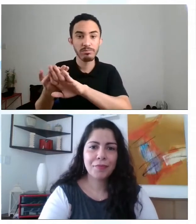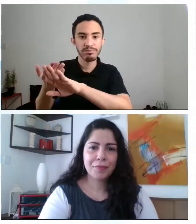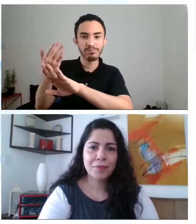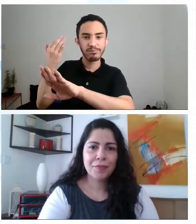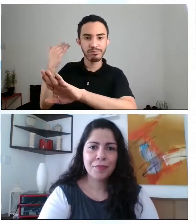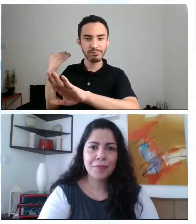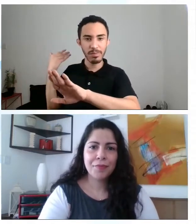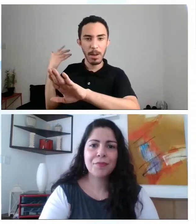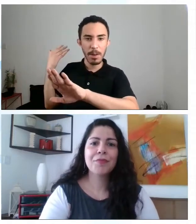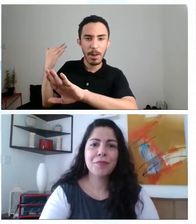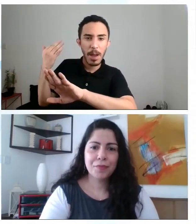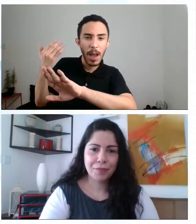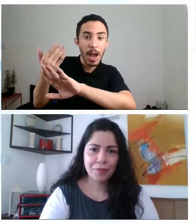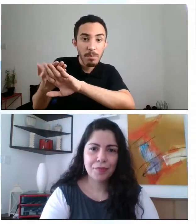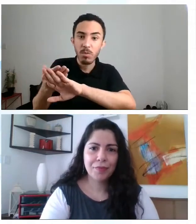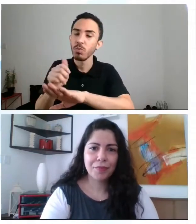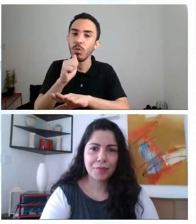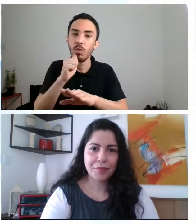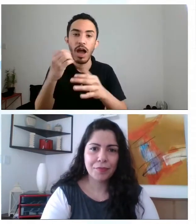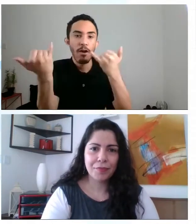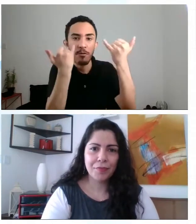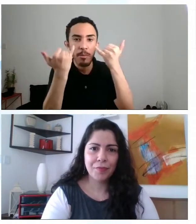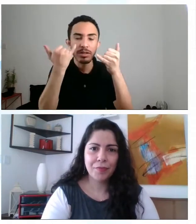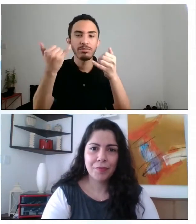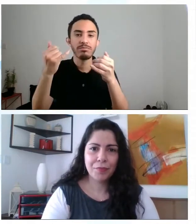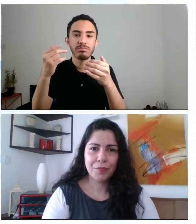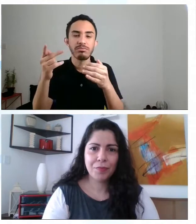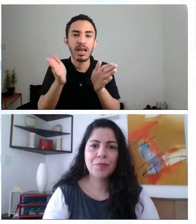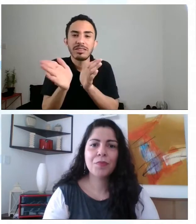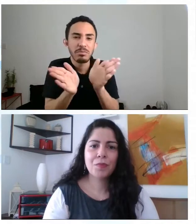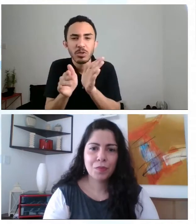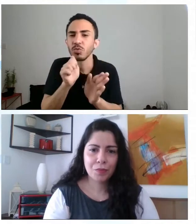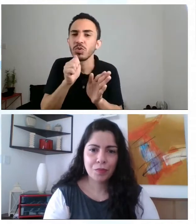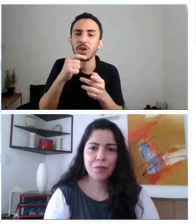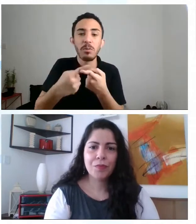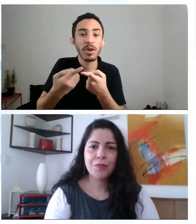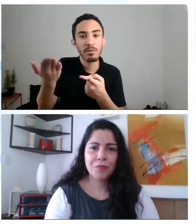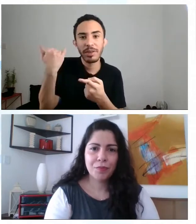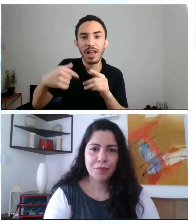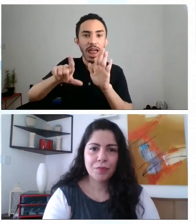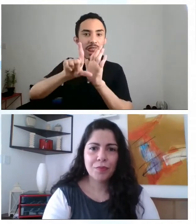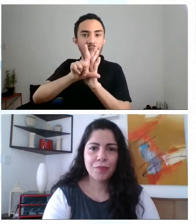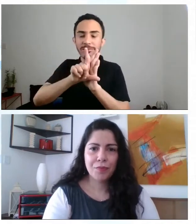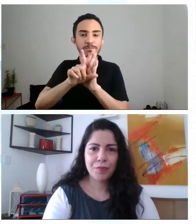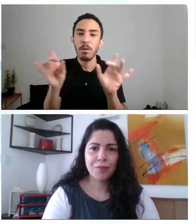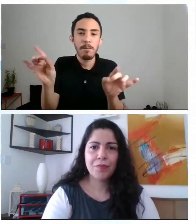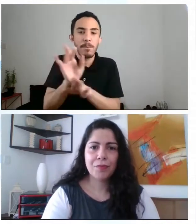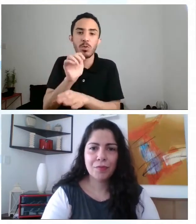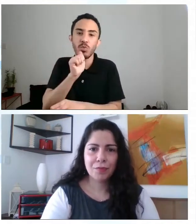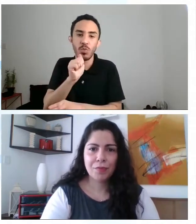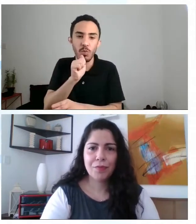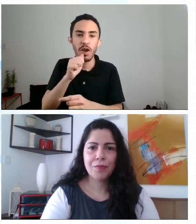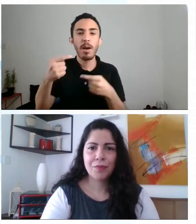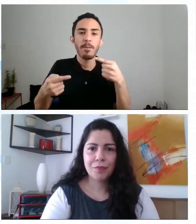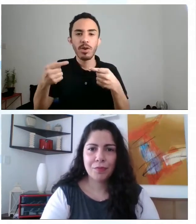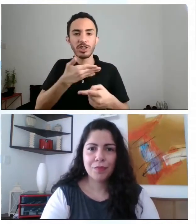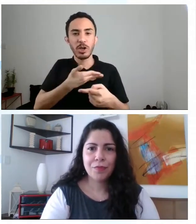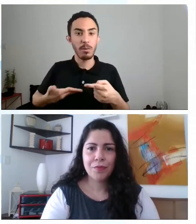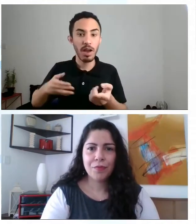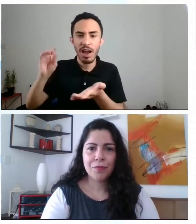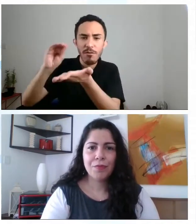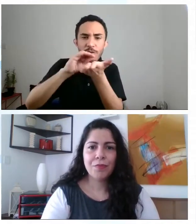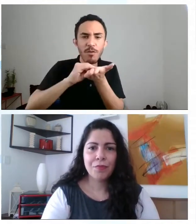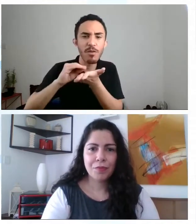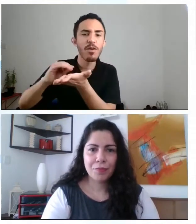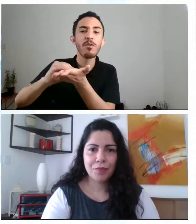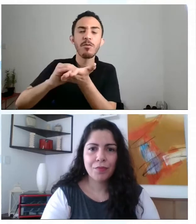tempo sem acesso a essas coisas, porque a legislação não contemplava isso, não tinham políticas públicas com isso, e a